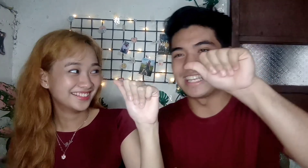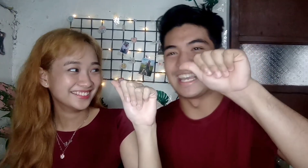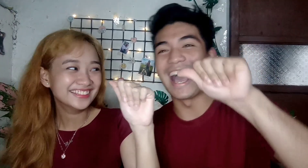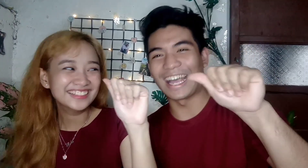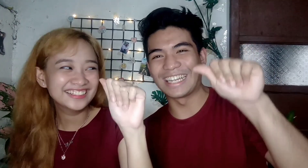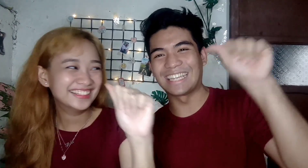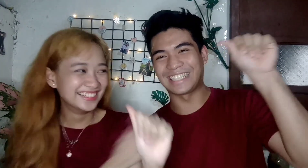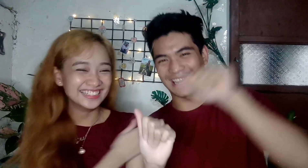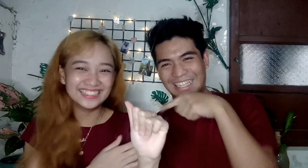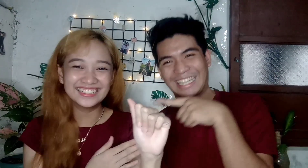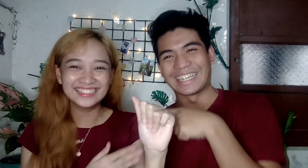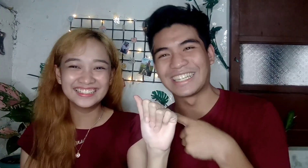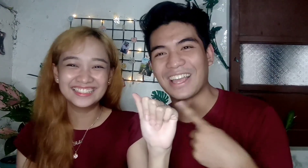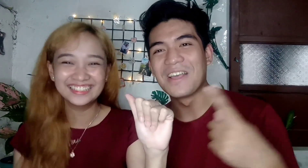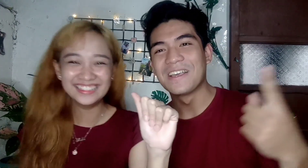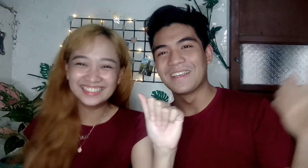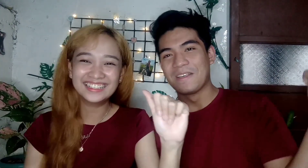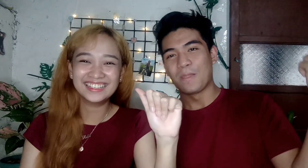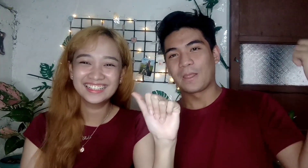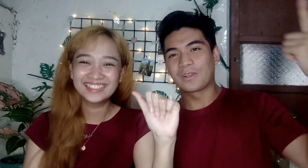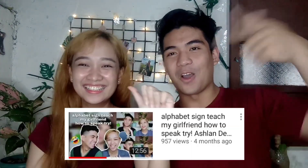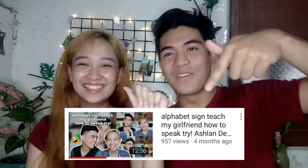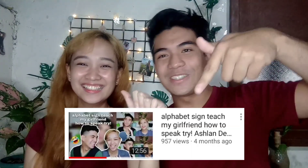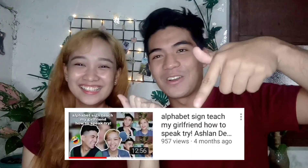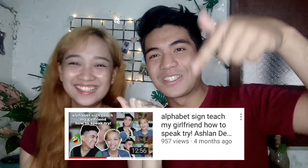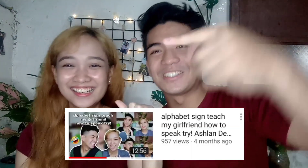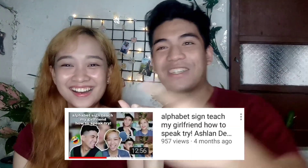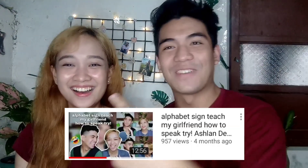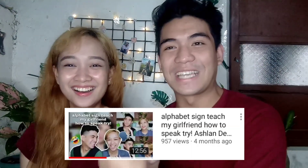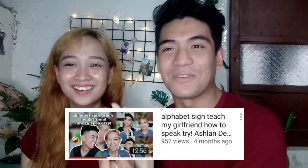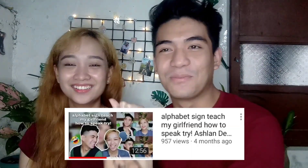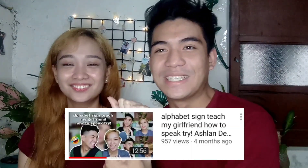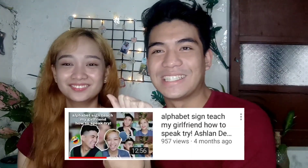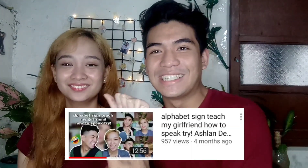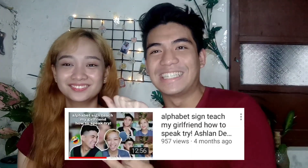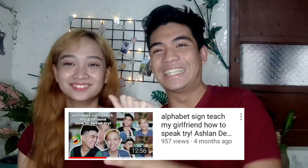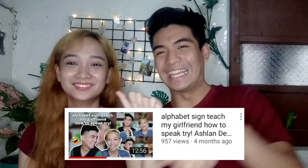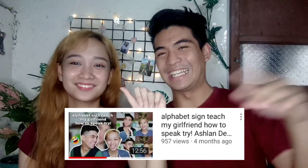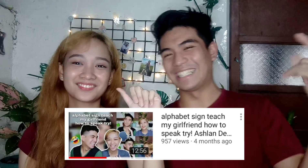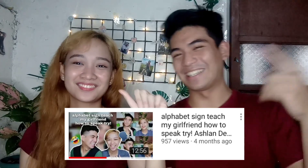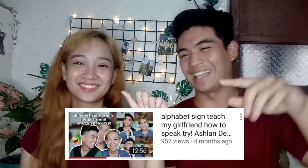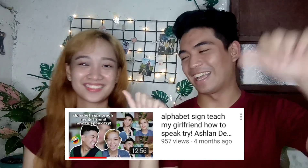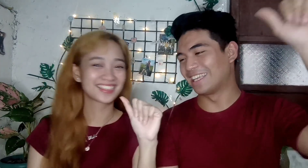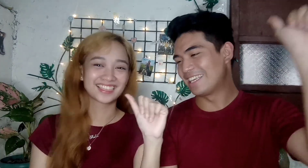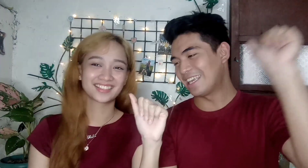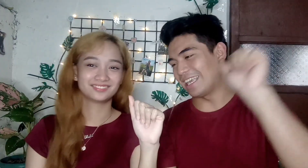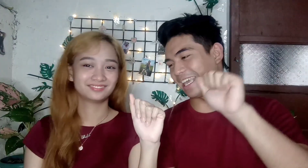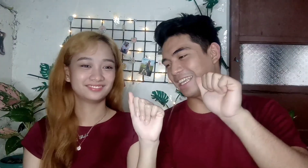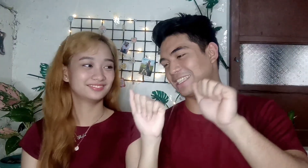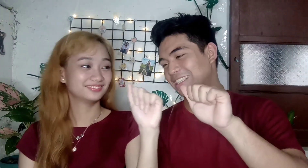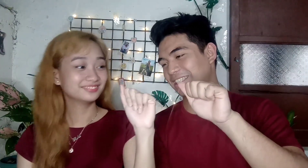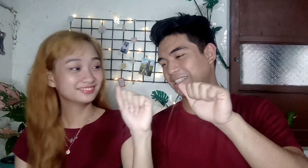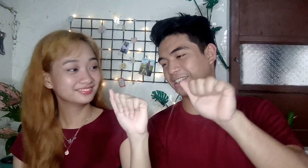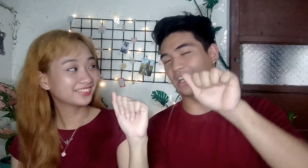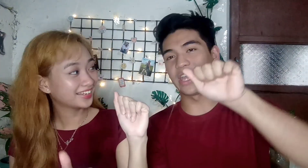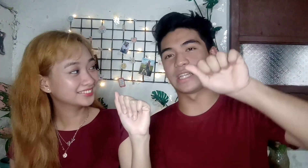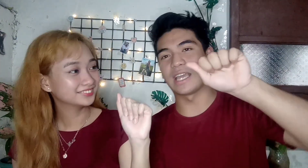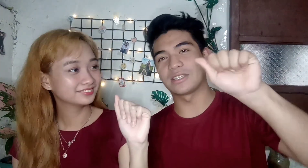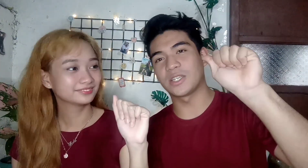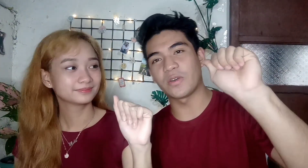Ano to? Eh. A. Ah, guys, ah, girinig niya. Comment yung gusto niyo siyang mag A, B, C, D. Charot lang. A. Ayan, guys. Yung